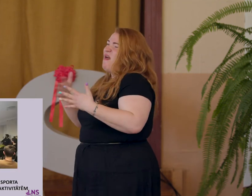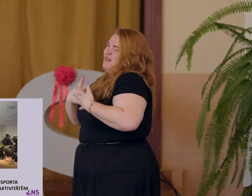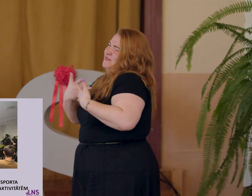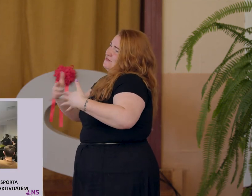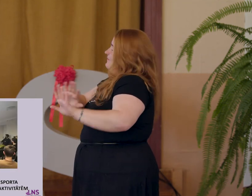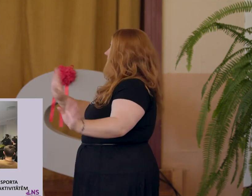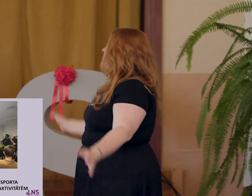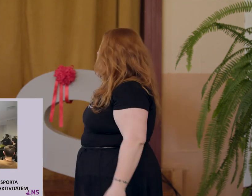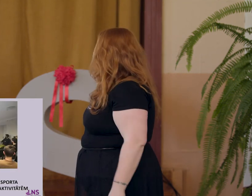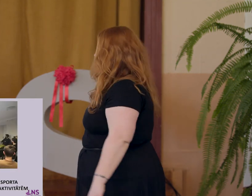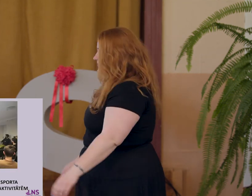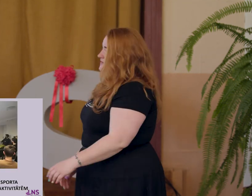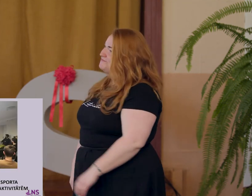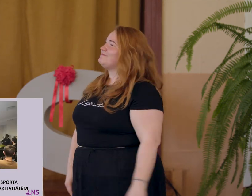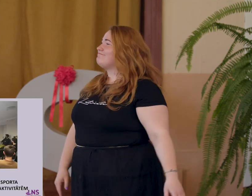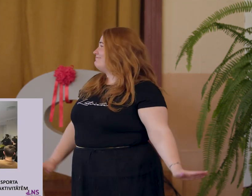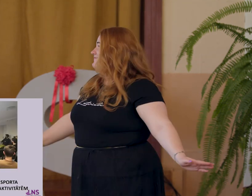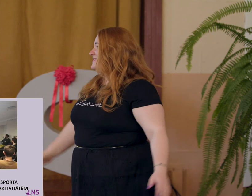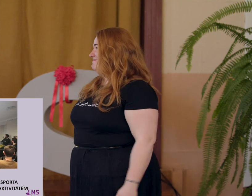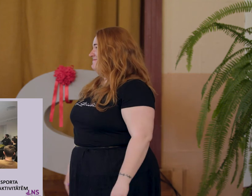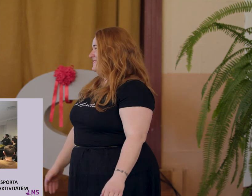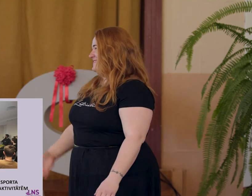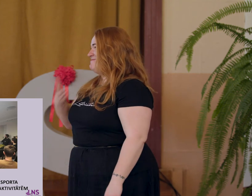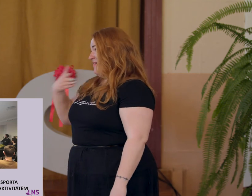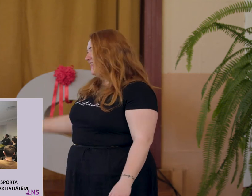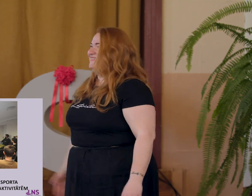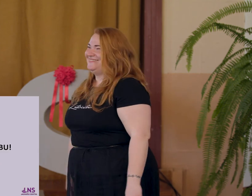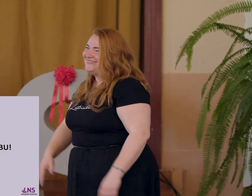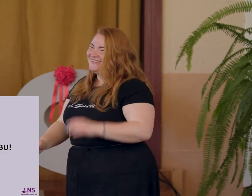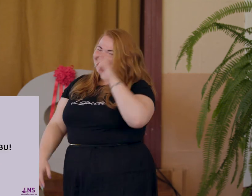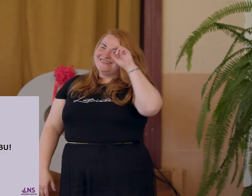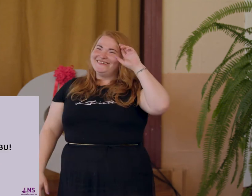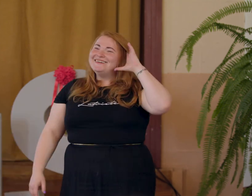protams, diskusija par sporta aktivitātēm. Un tas visbeidzot viss. Paldies jums!